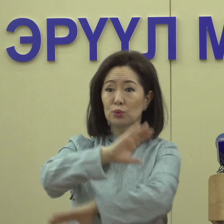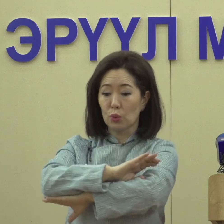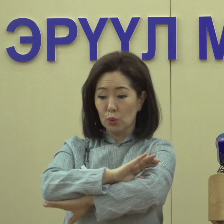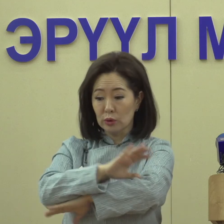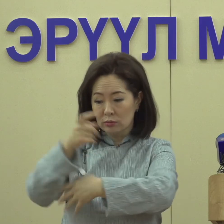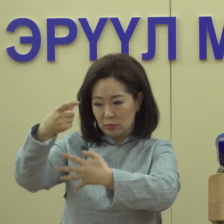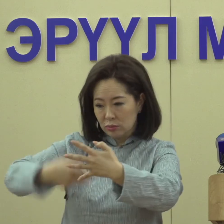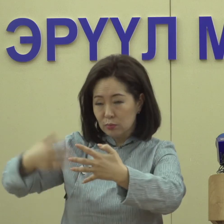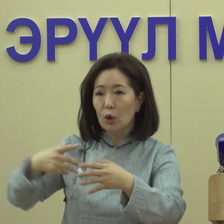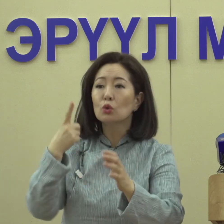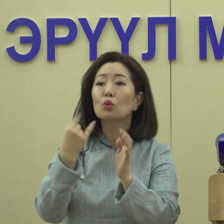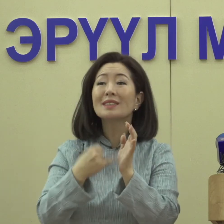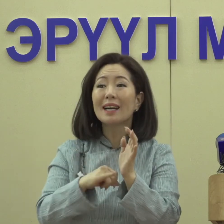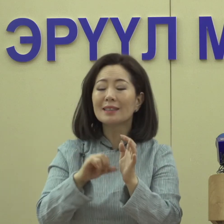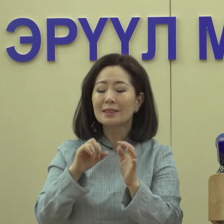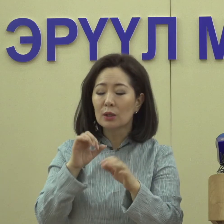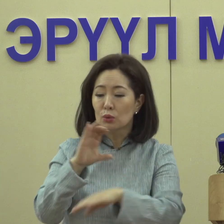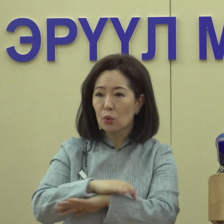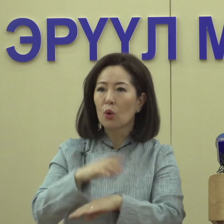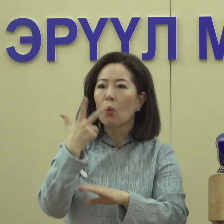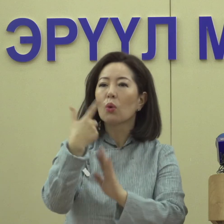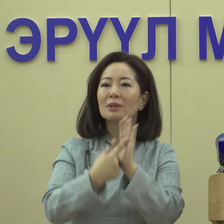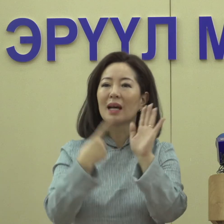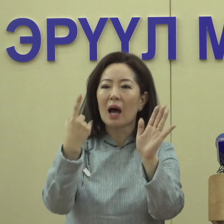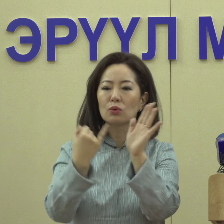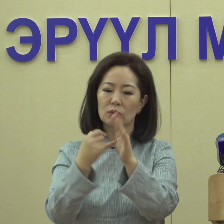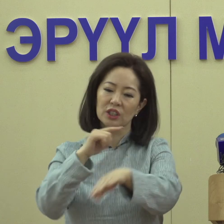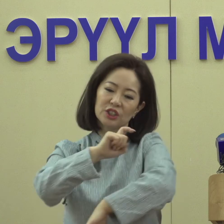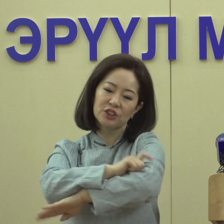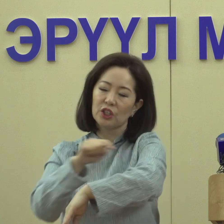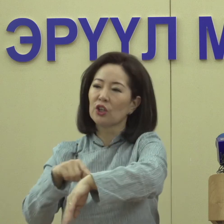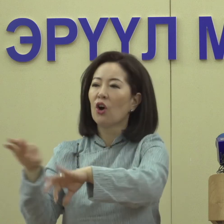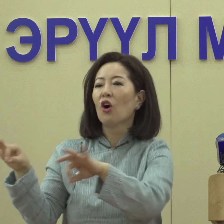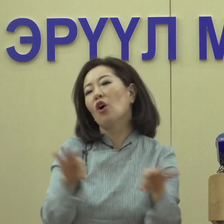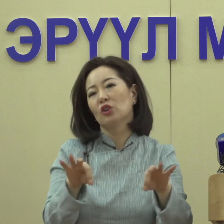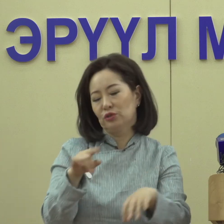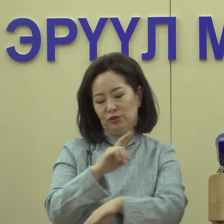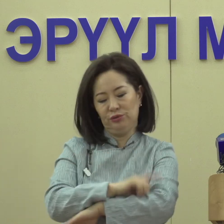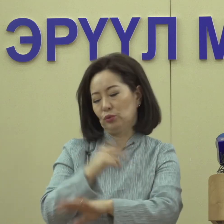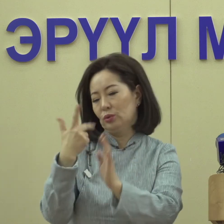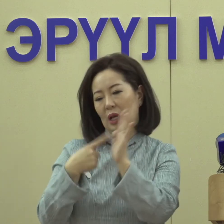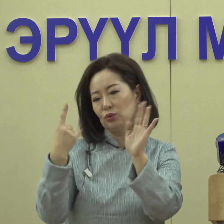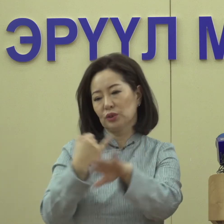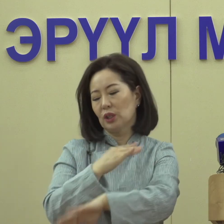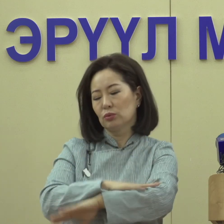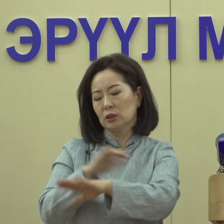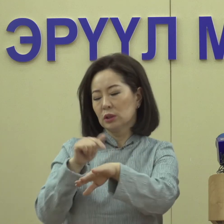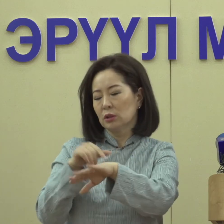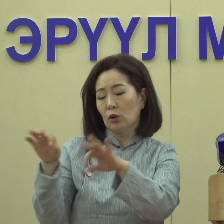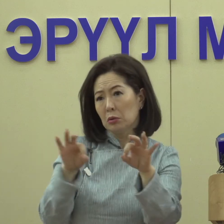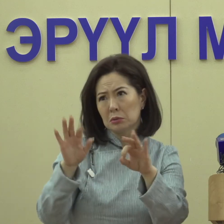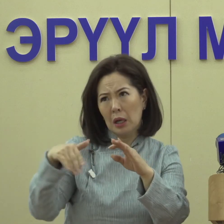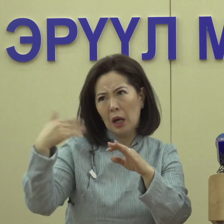160 шахуу 3 сарын 16 хүртэл хичээл нь хойшлцоод байгаа шүү дээ. Тэгэхээр өнөөдөр солонгосын нэгдлэлт бол цаашдаа хэрхэн өөрчлөгдөх